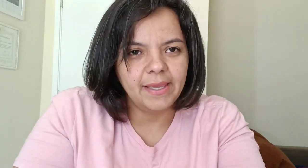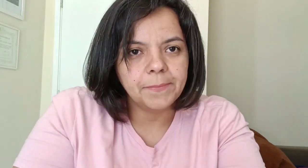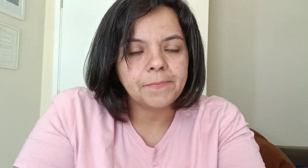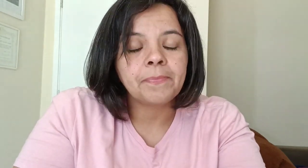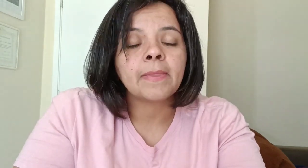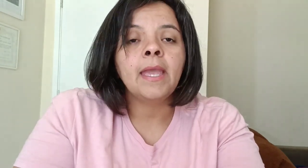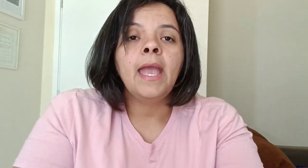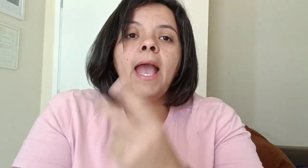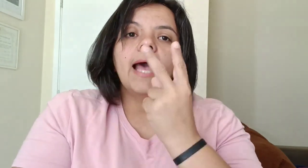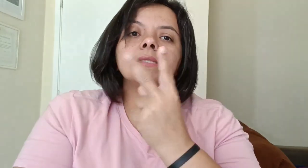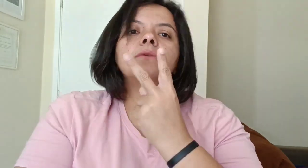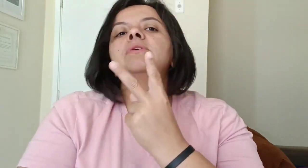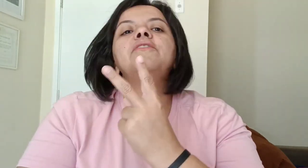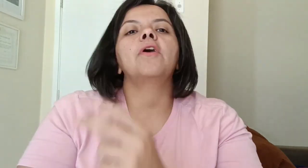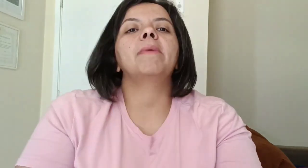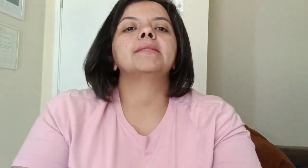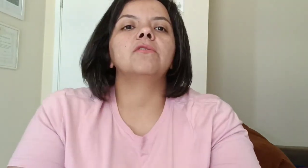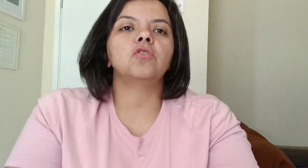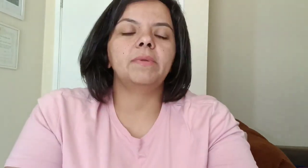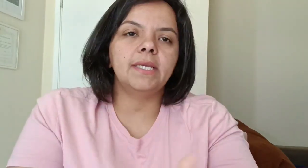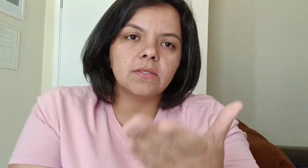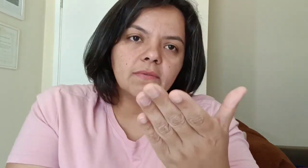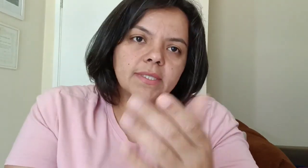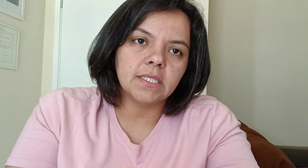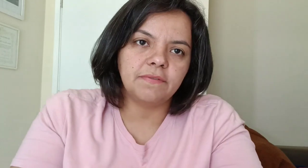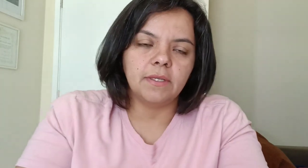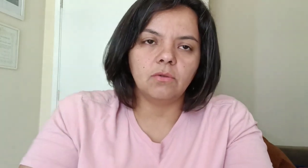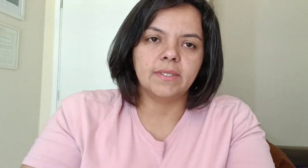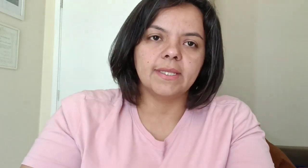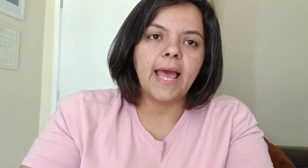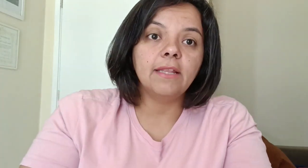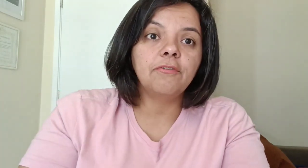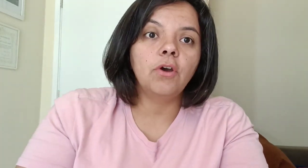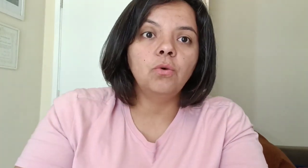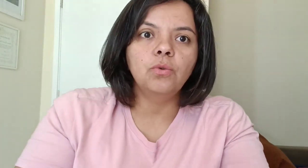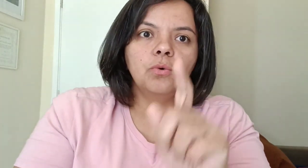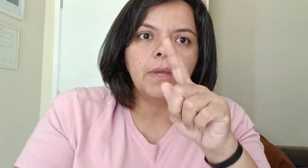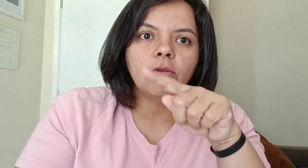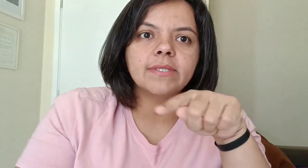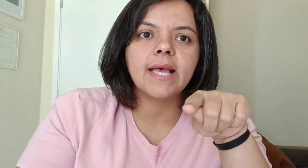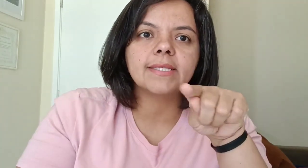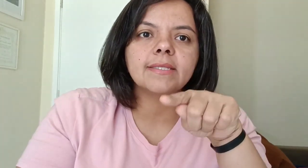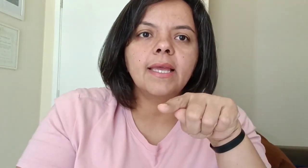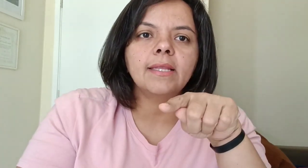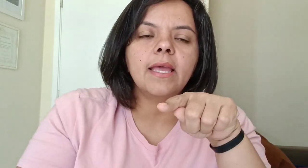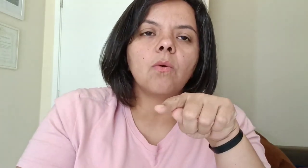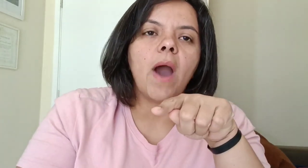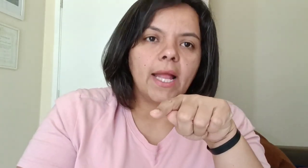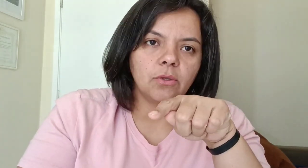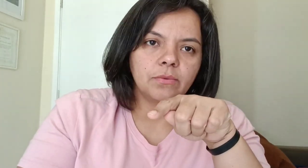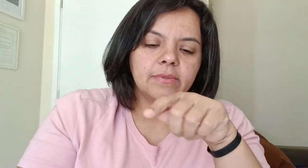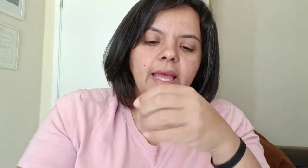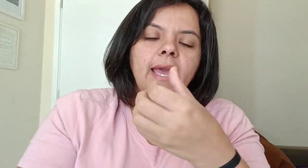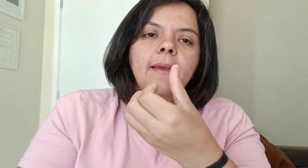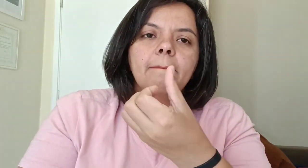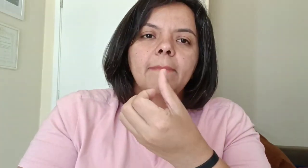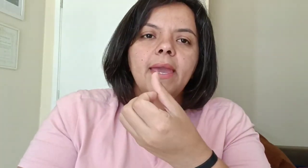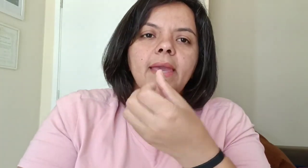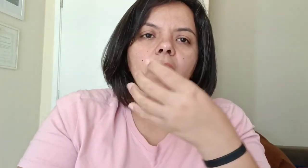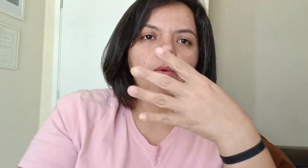ok? A segunda informação sobre isso que vocês viram no slide foi o número 64, né?